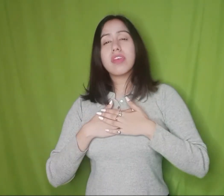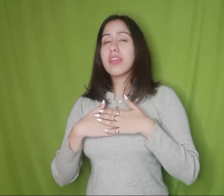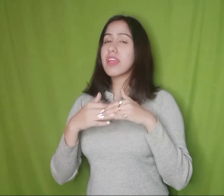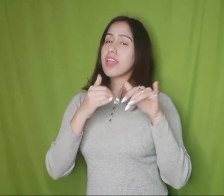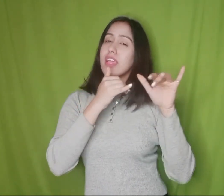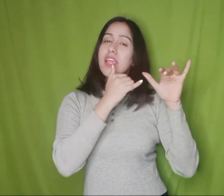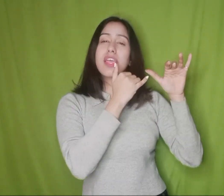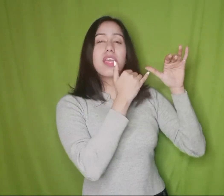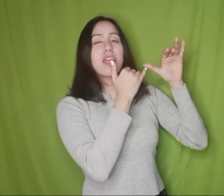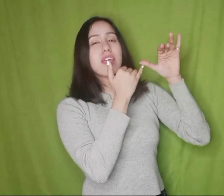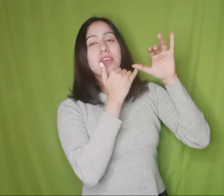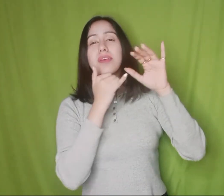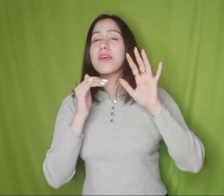दूसरो न कोई।